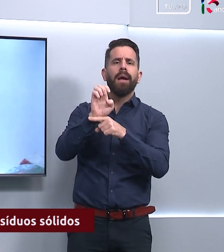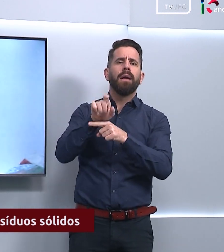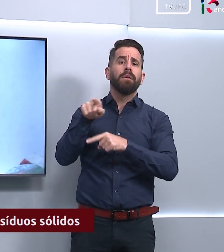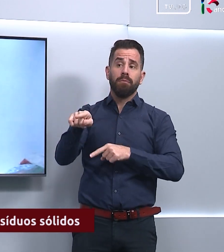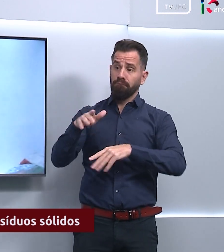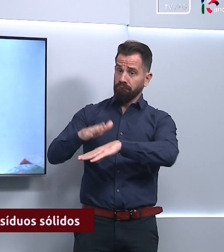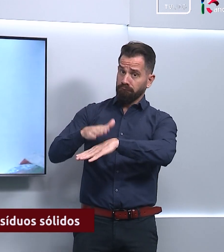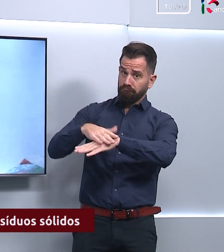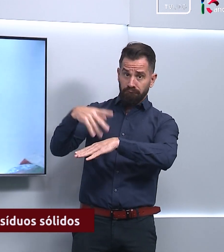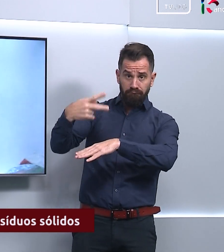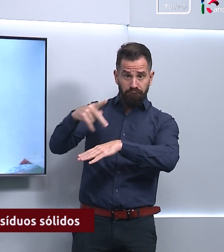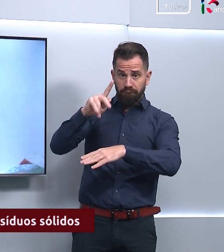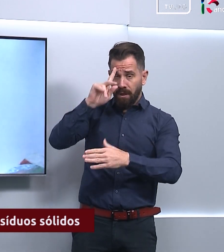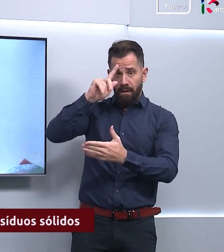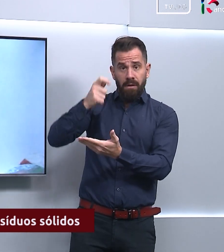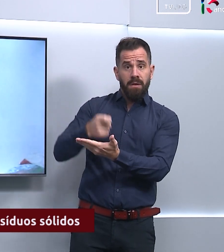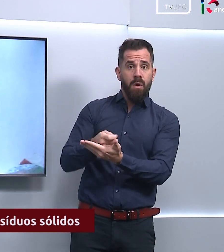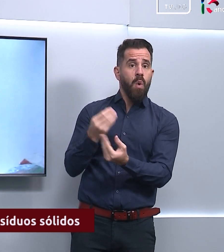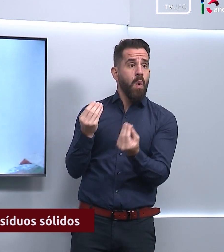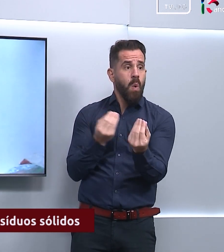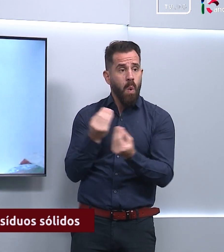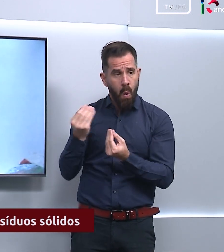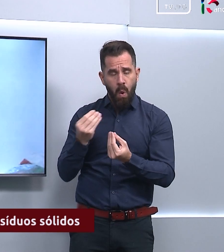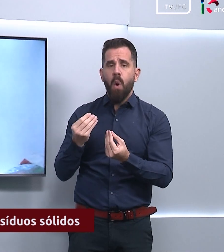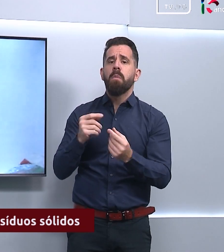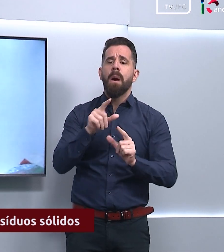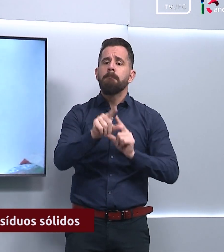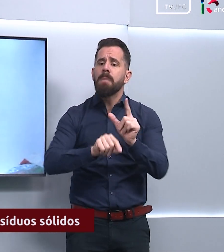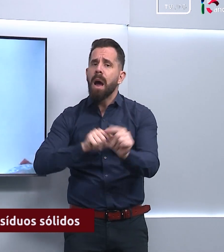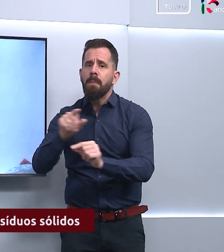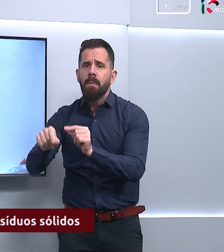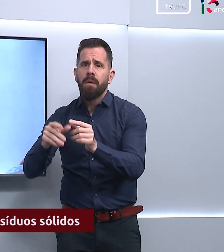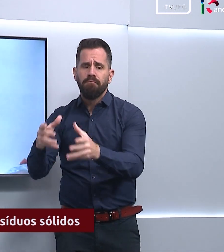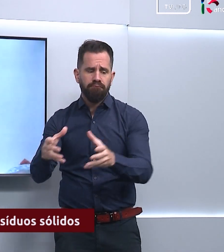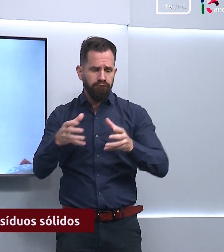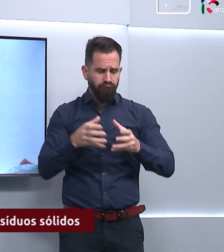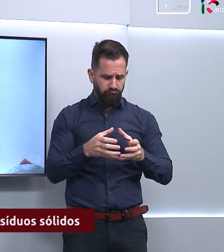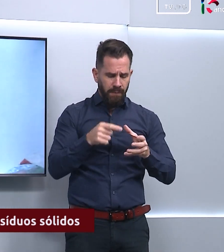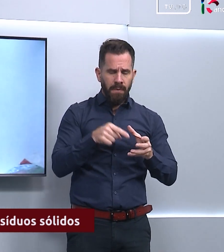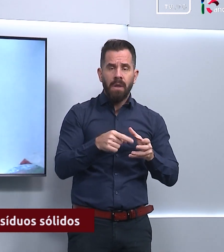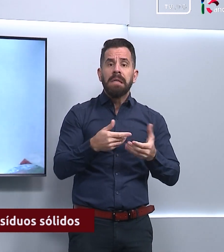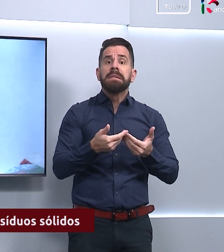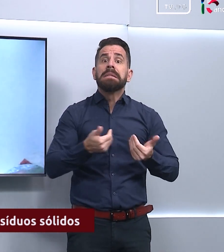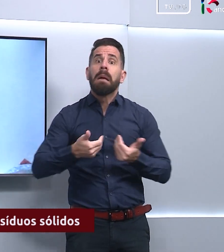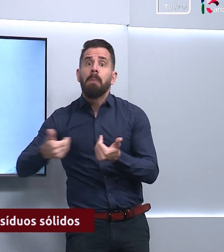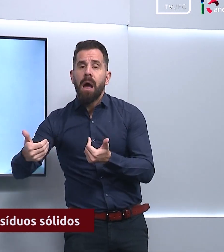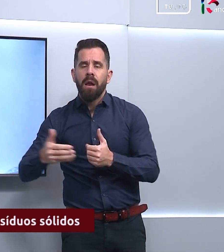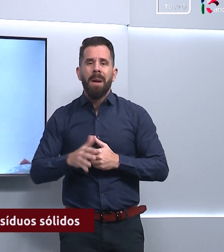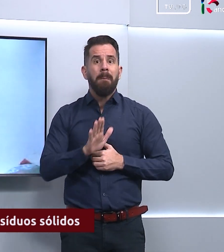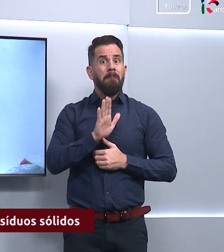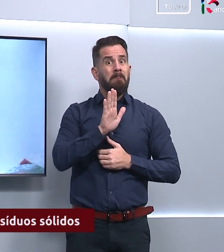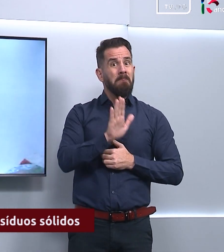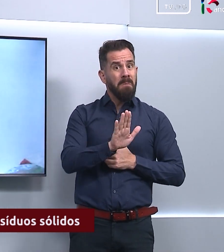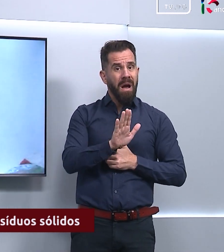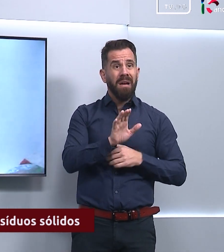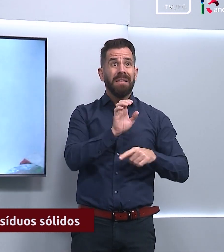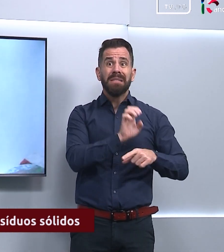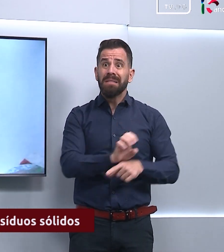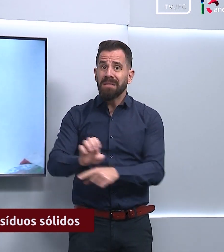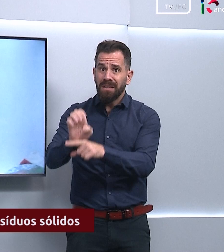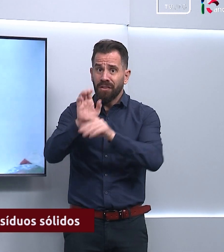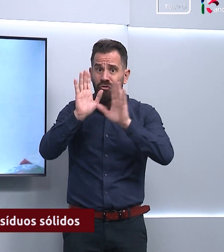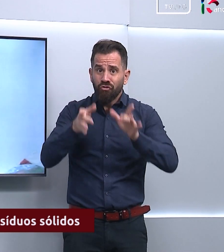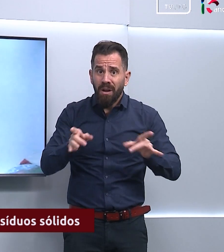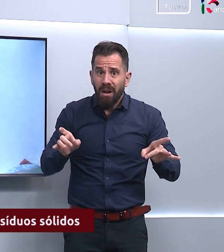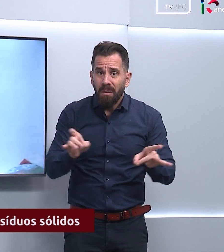embalagens, produto do consumo final. No entanto, o que a gente verifica é que os estados não estão, nem todos os